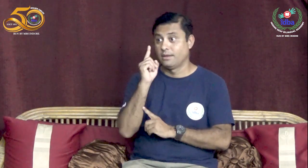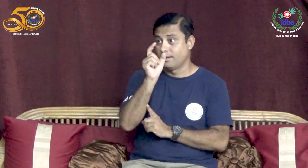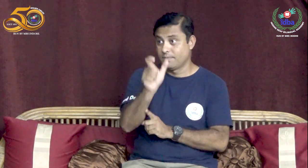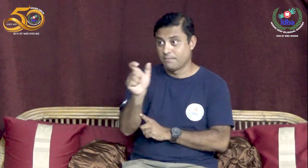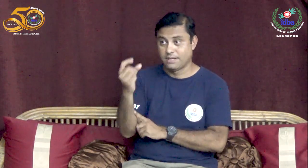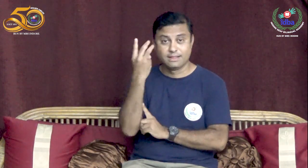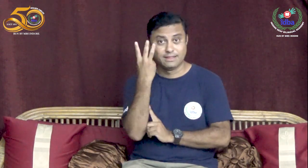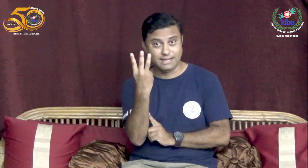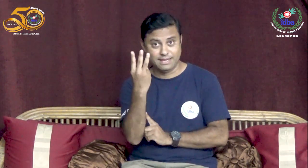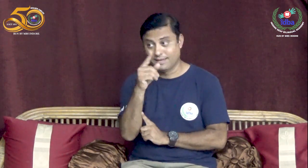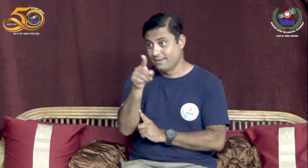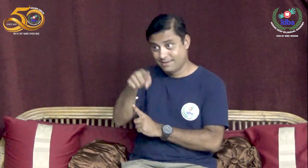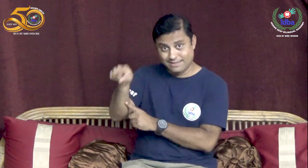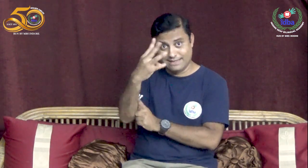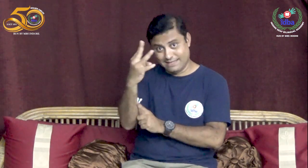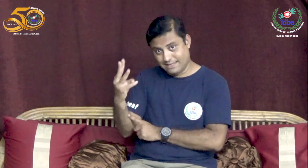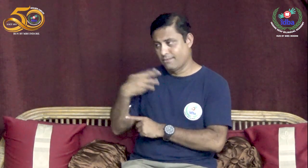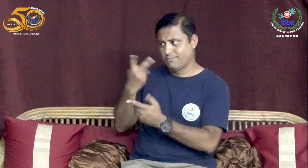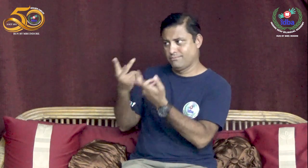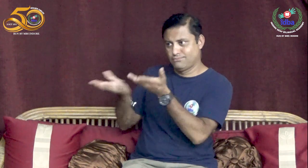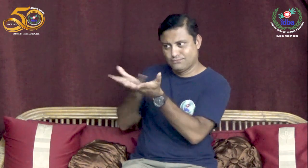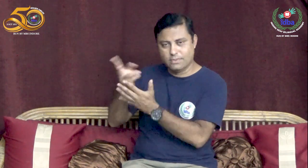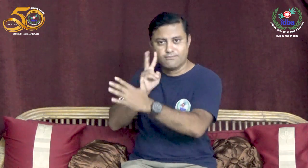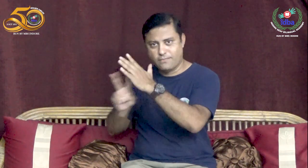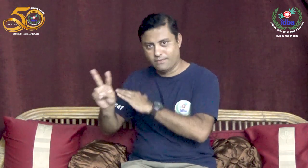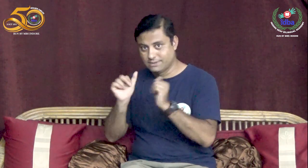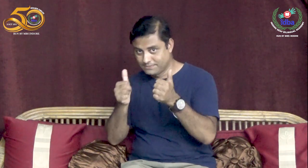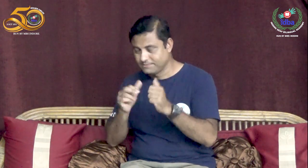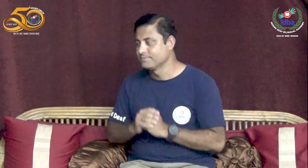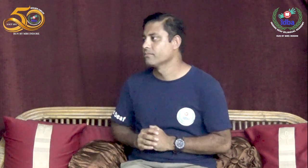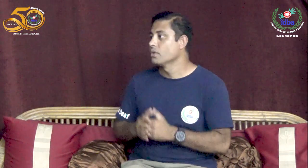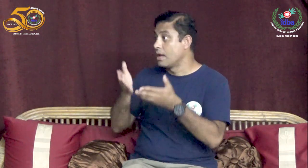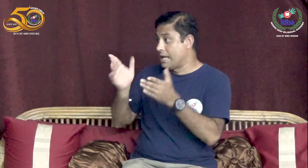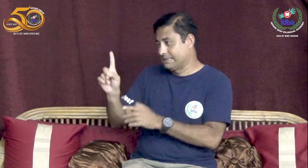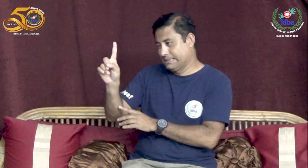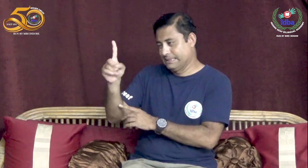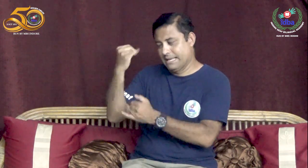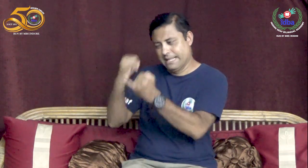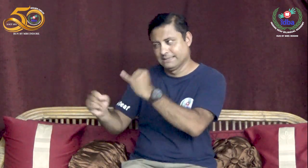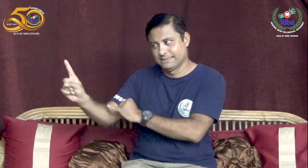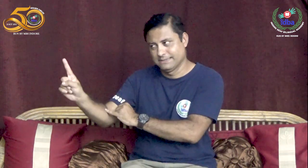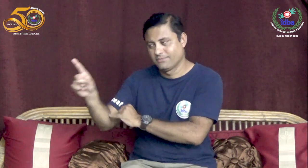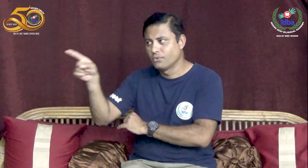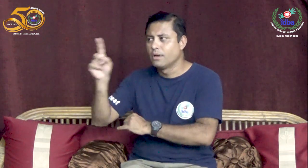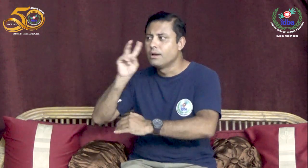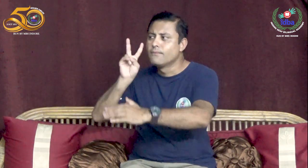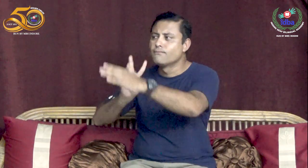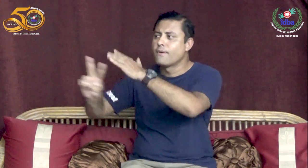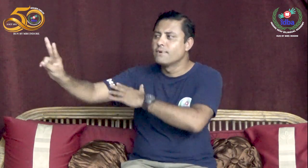इनसे बातचीत करके मुझे बहुत अच्छा लगा। 3 लोग जो हैं आज हमने उनसे बातचीत करी। एक लास्ट और है,